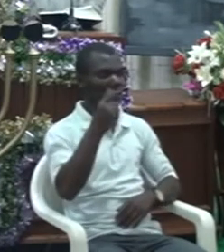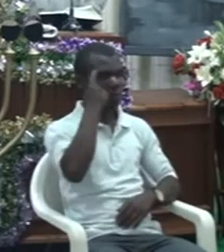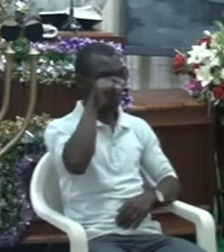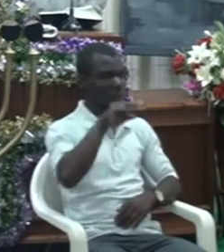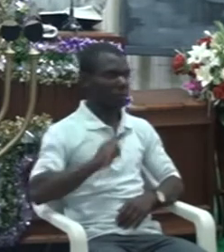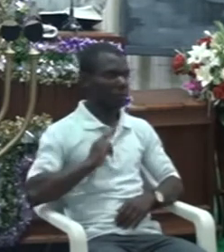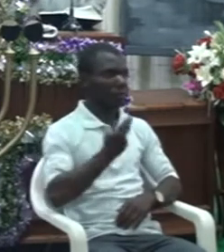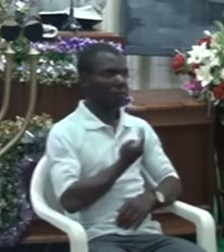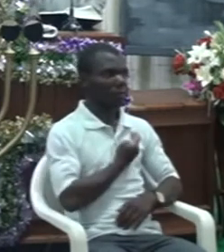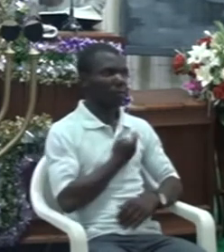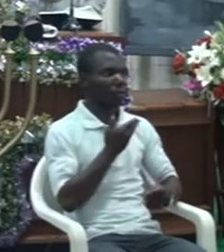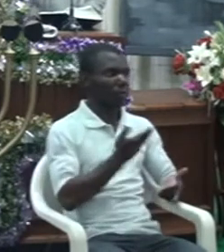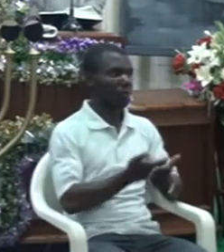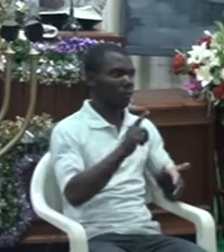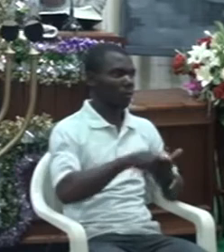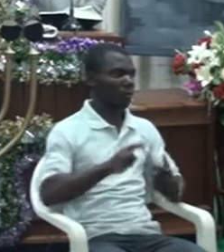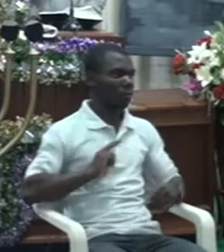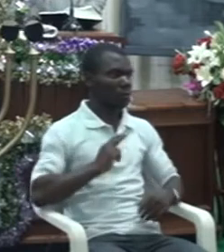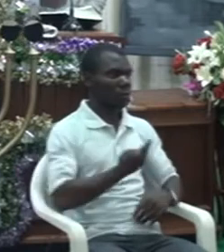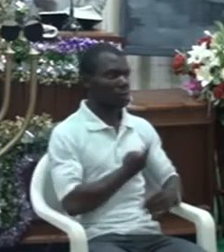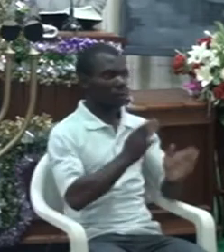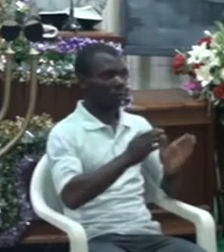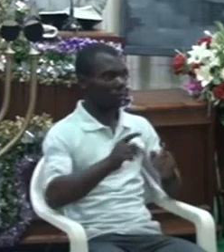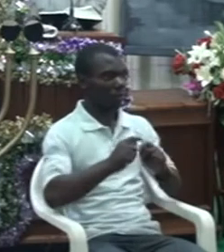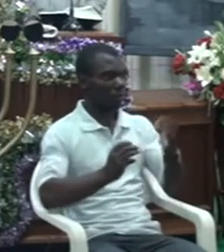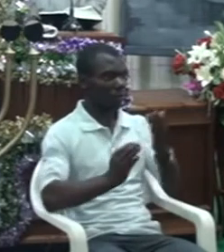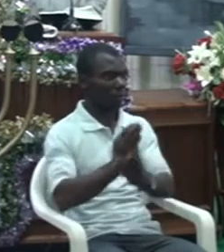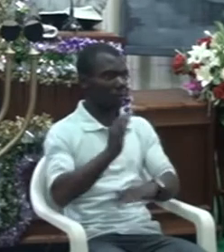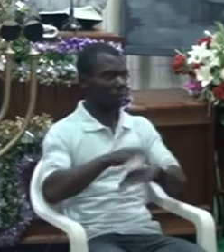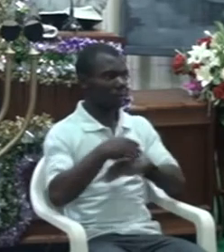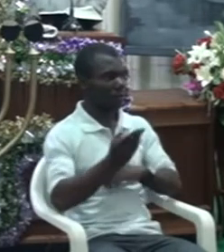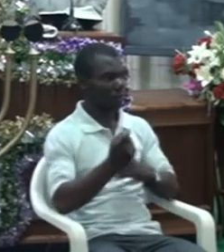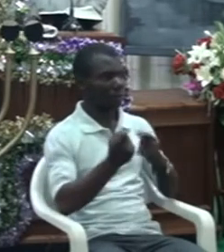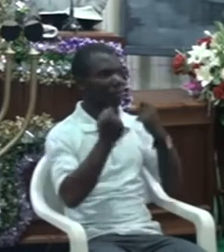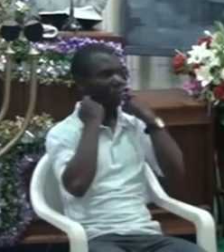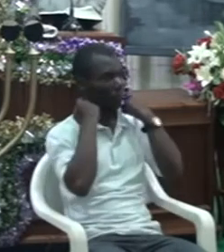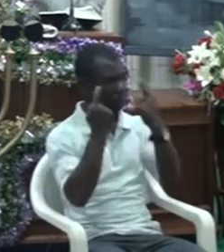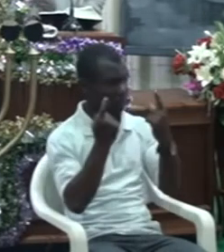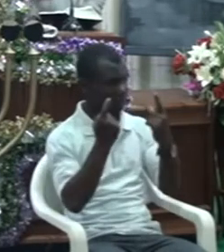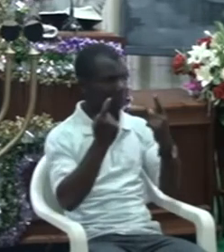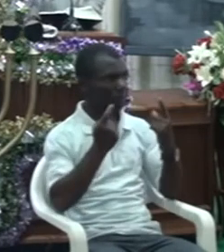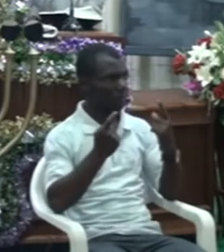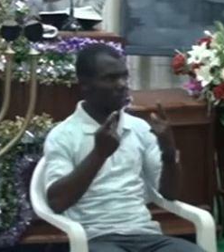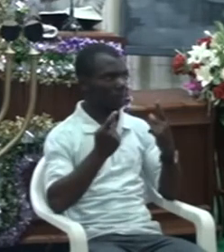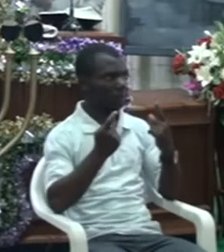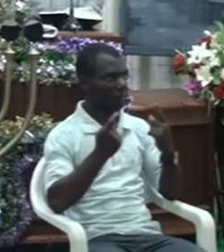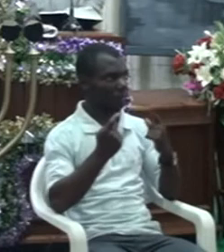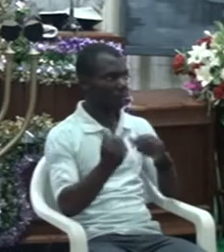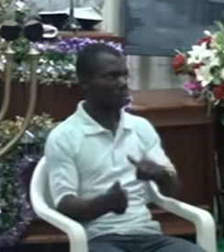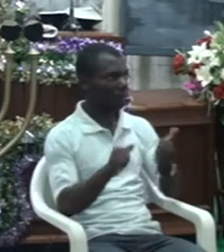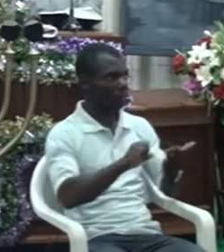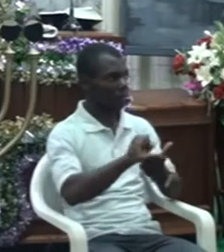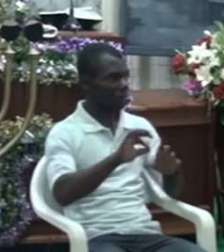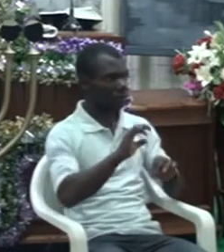tupate kujanda. Pour que nous puissions nous préparer. Tufikie ku batizo wa Roho Mtakatifu. Et que nous parvenions au baptême du Saint-Esprit. Ndio